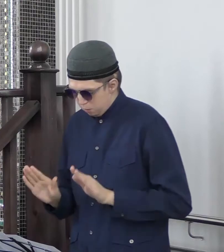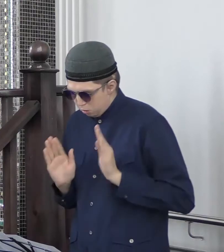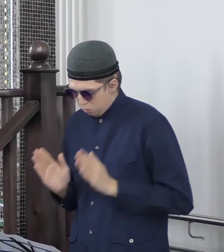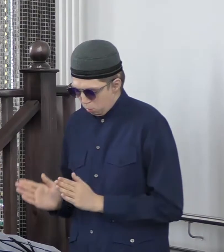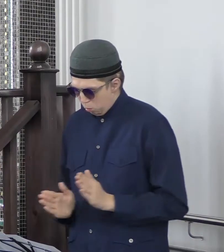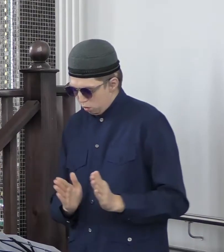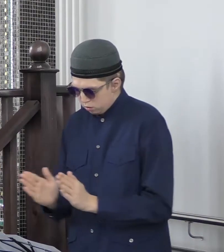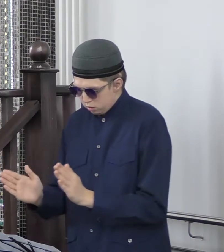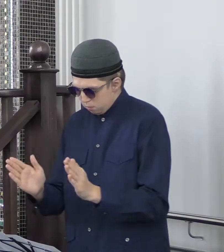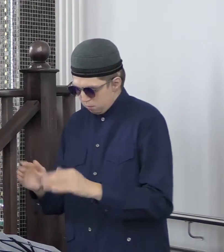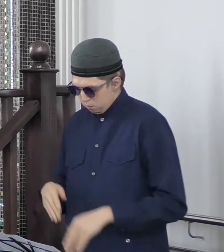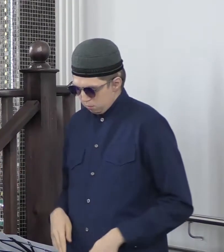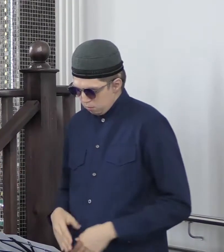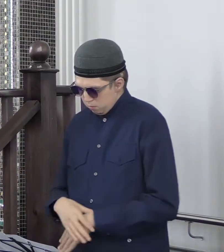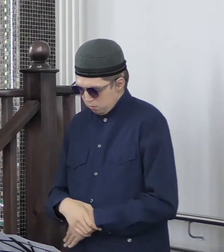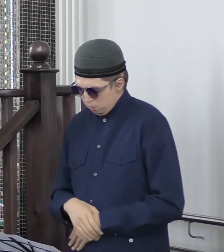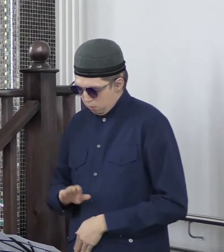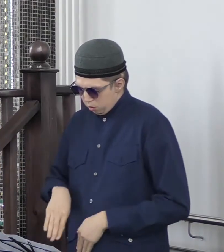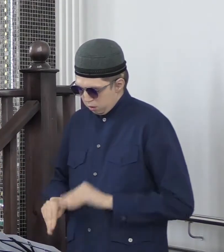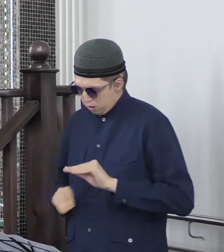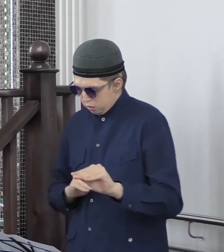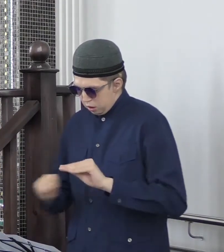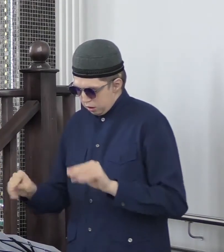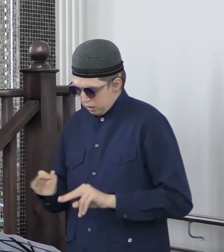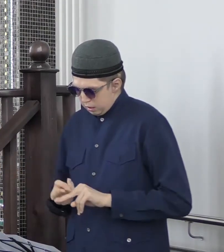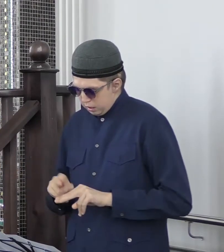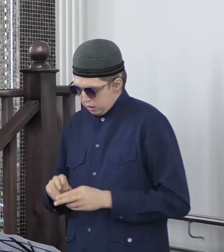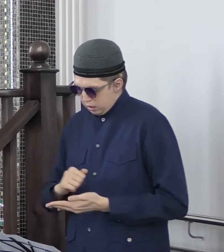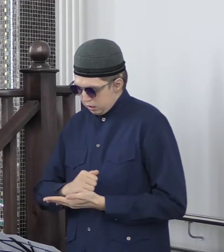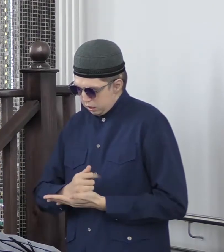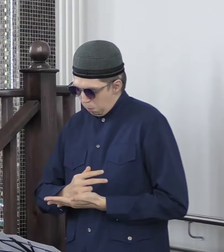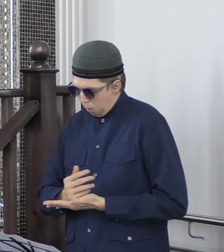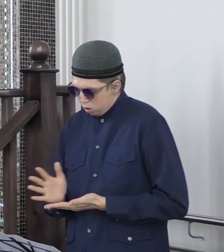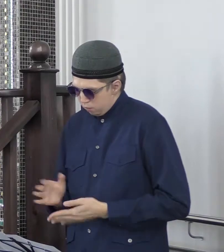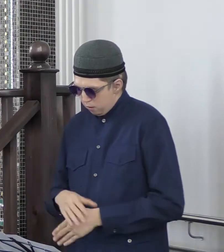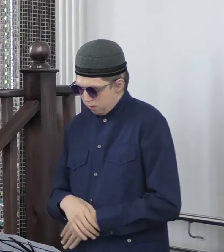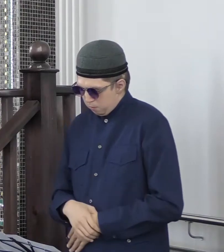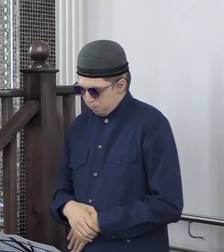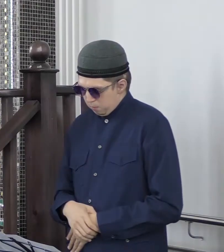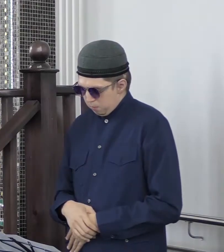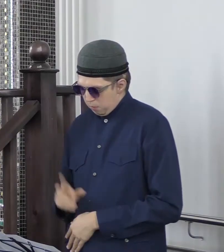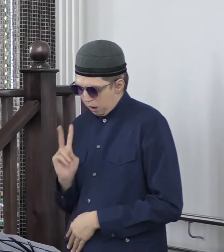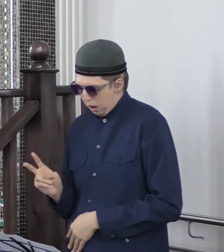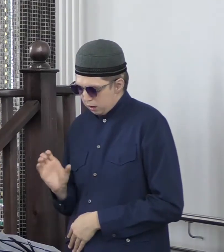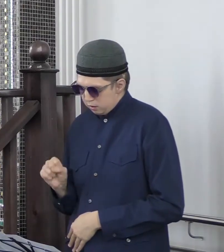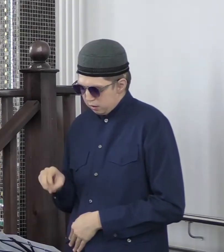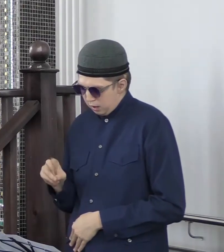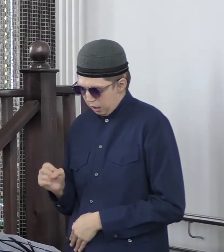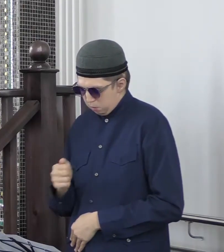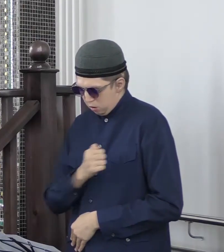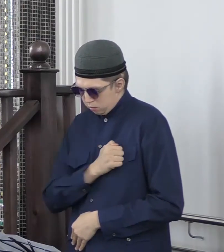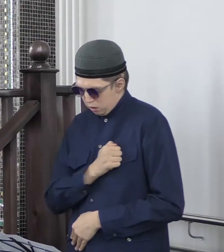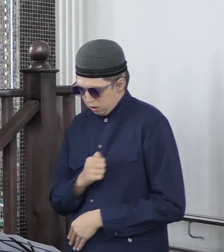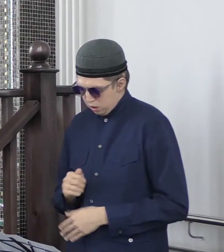әйтіге құрқамыз. Екен қызымызға да әйтіге ұрқамыз. Это не мое дело. Пускай школа